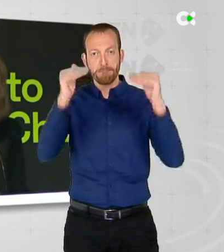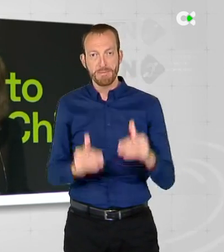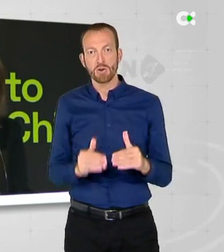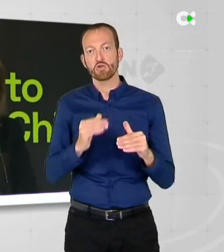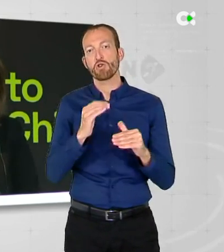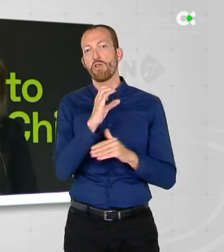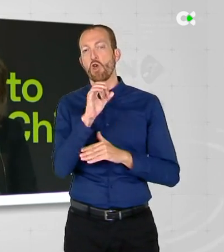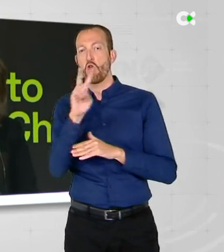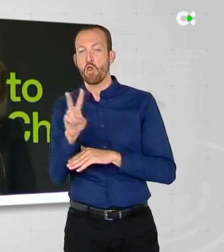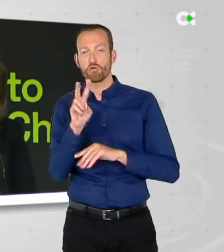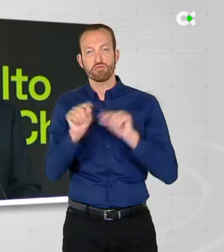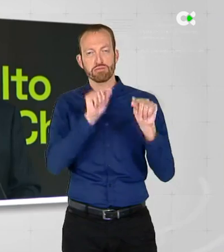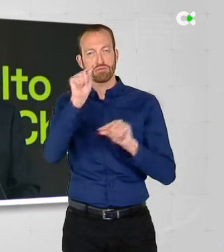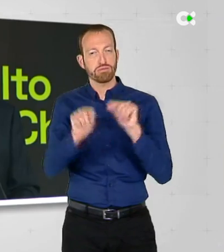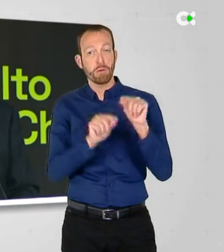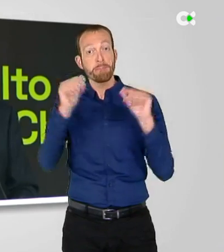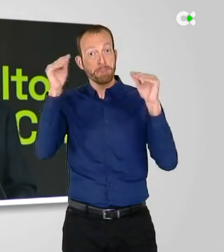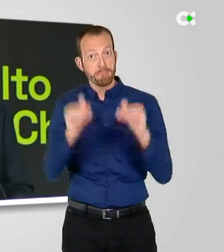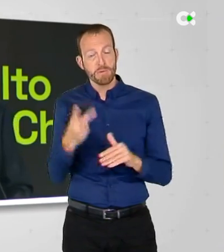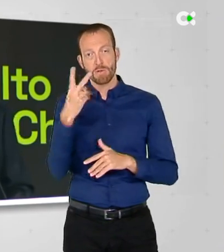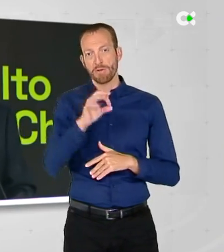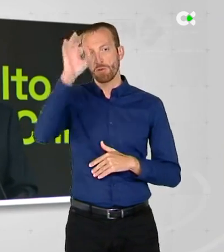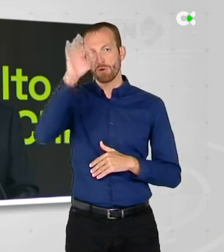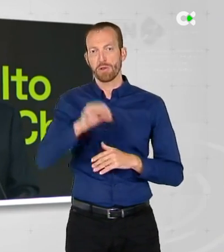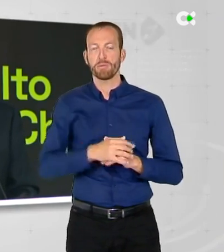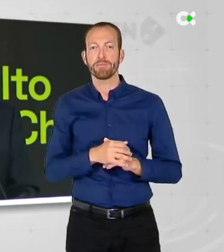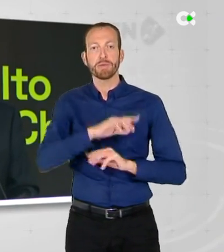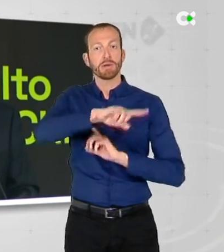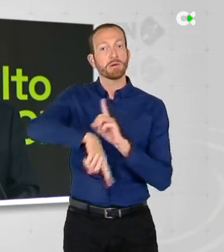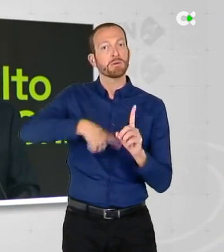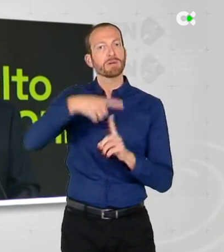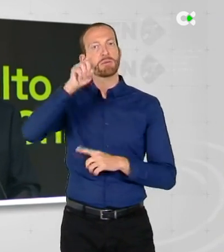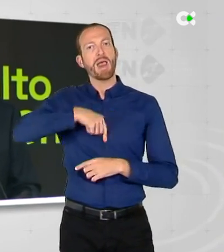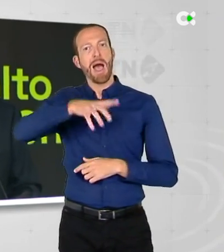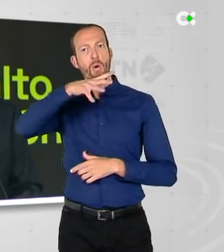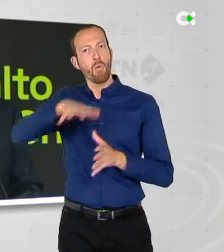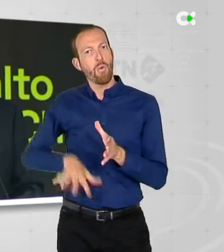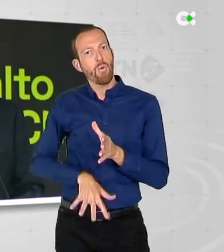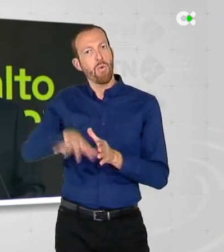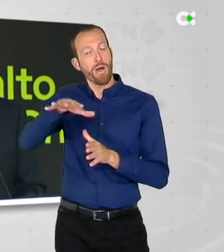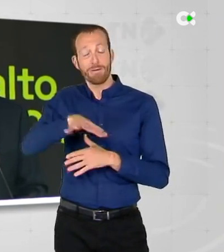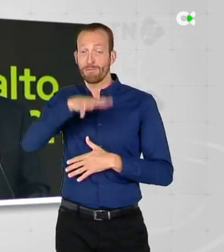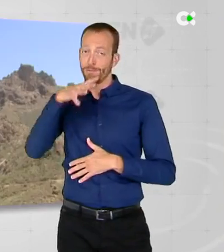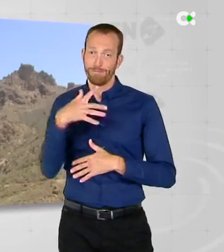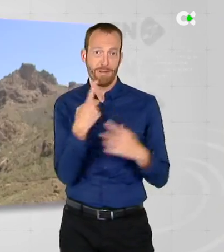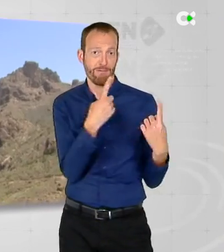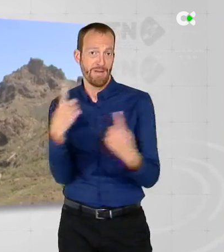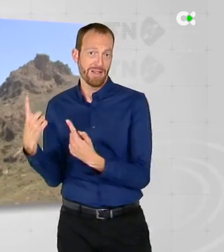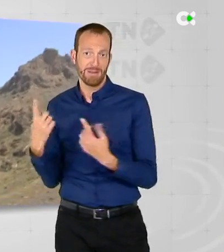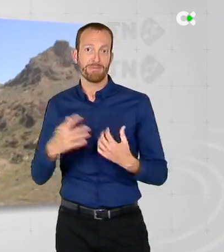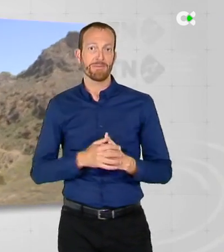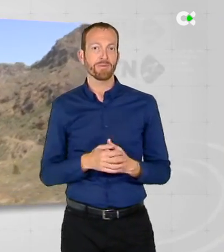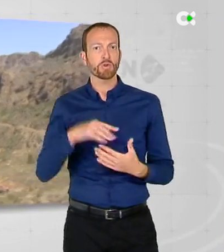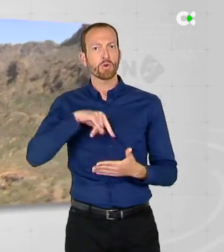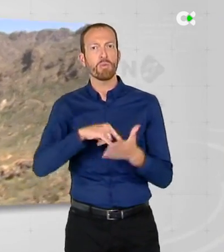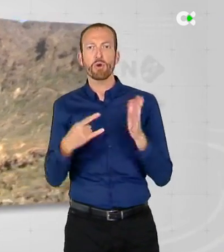emisiones anuales del 20%. Y a la vez disponer del agua que nuestra geografía y el cambio climático nos limitan. Un proyecto